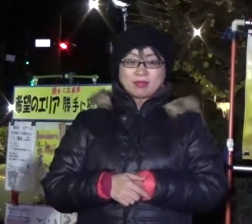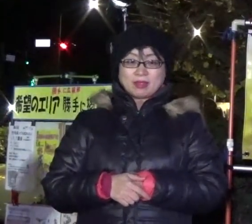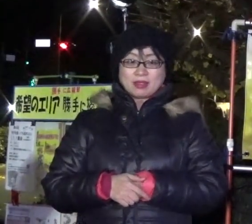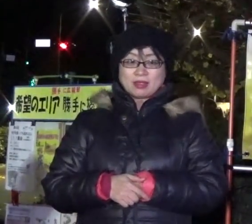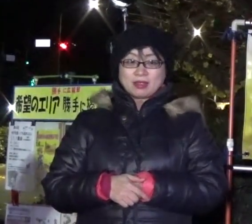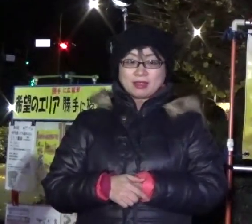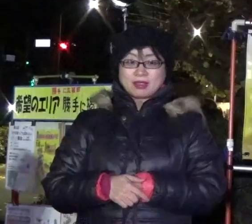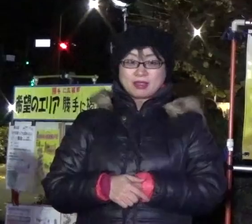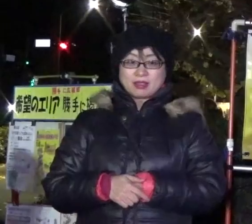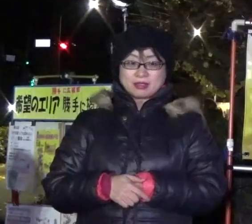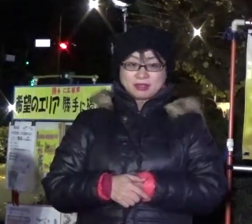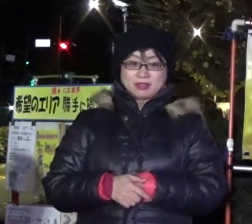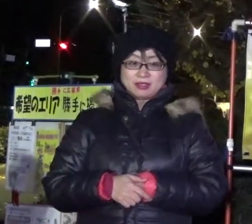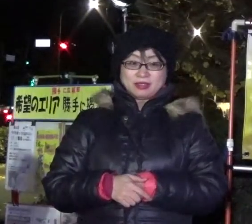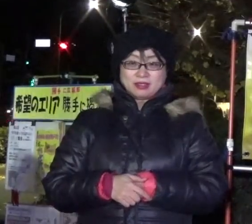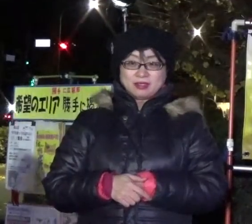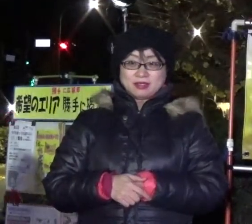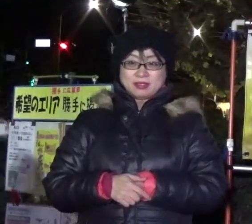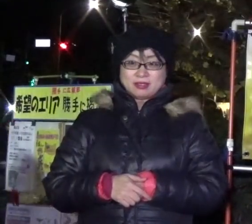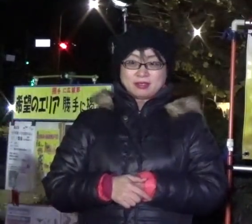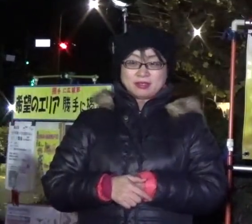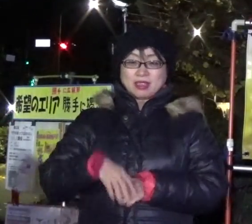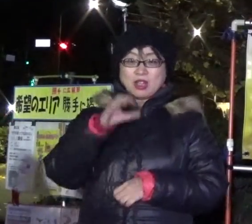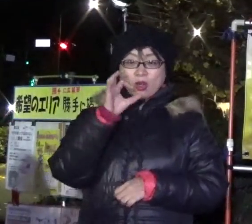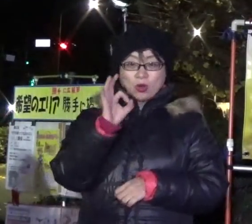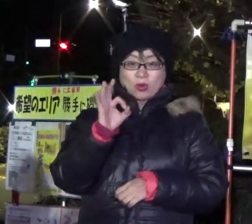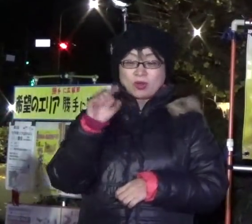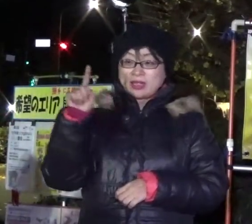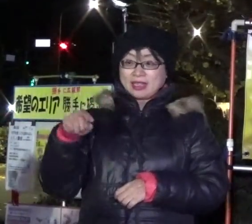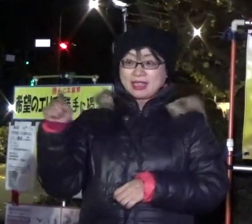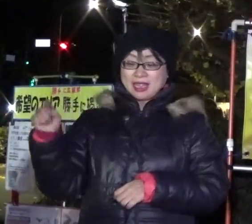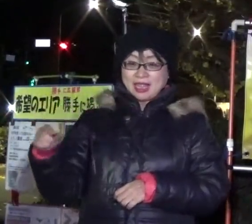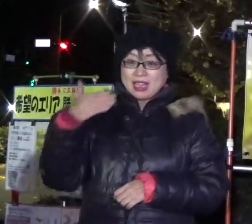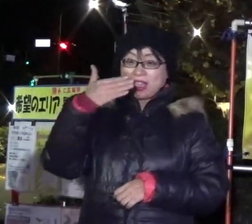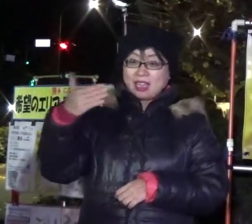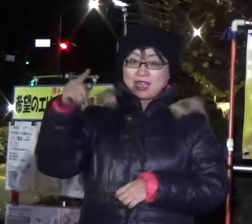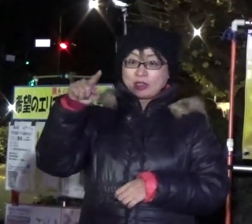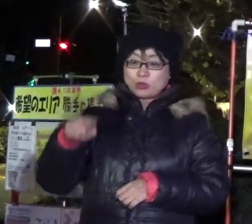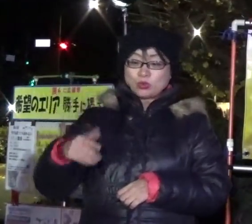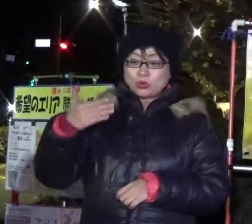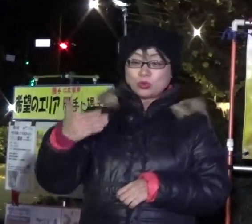OK Google 原発止めて。